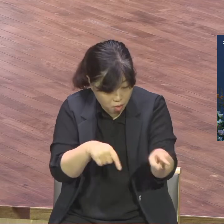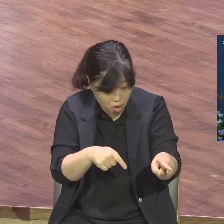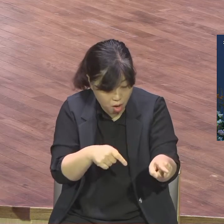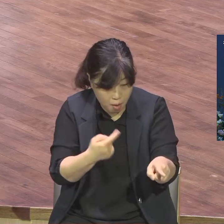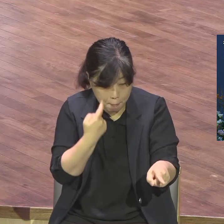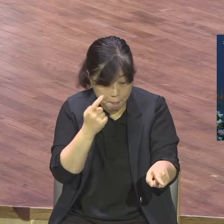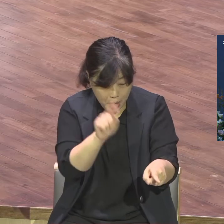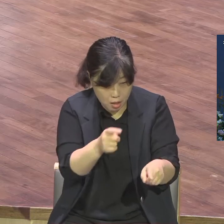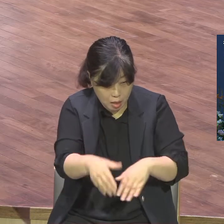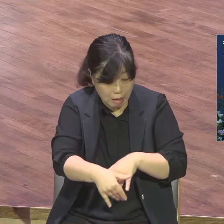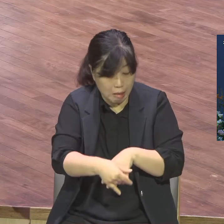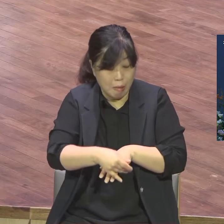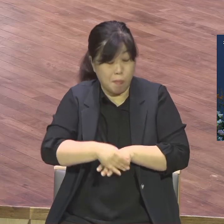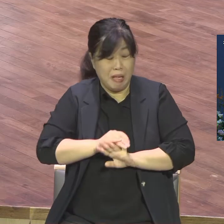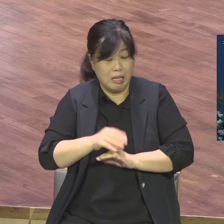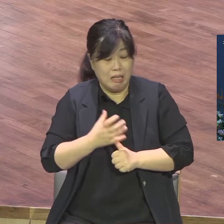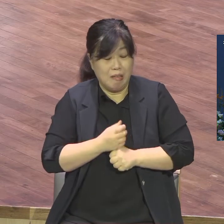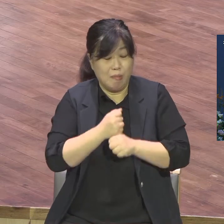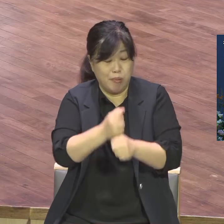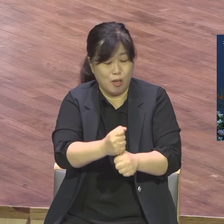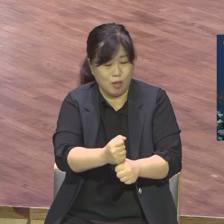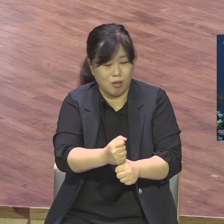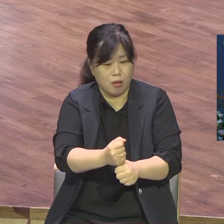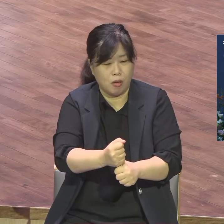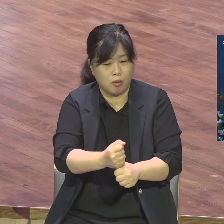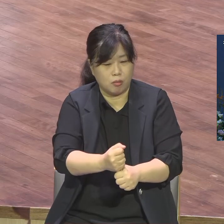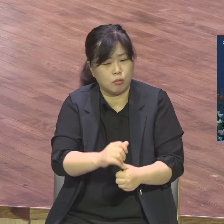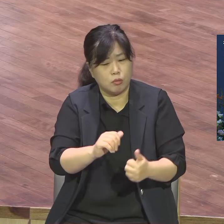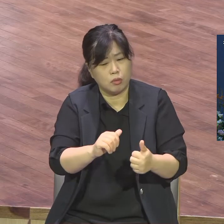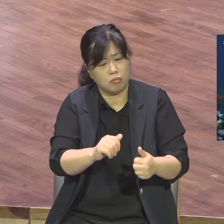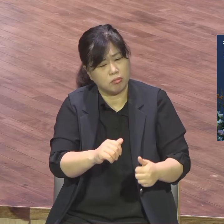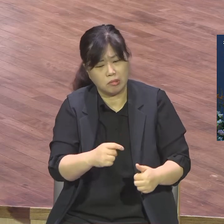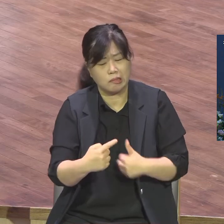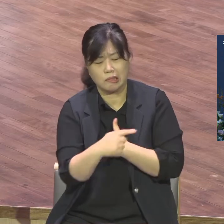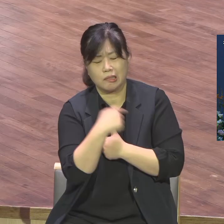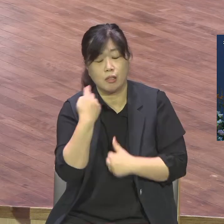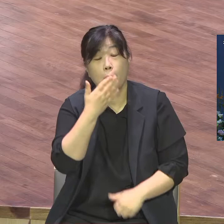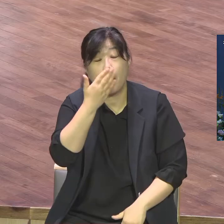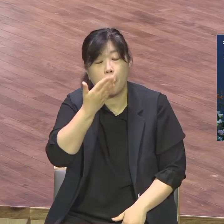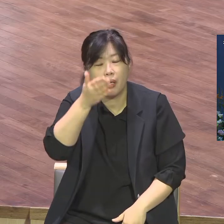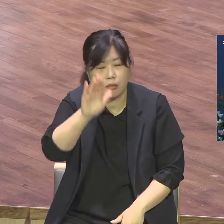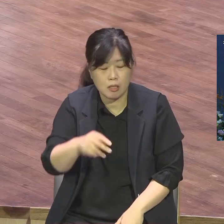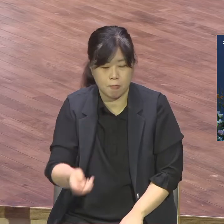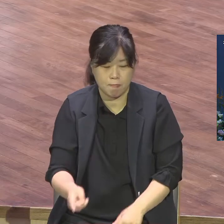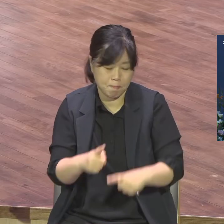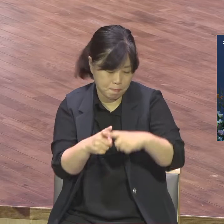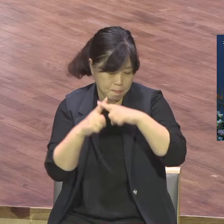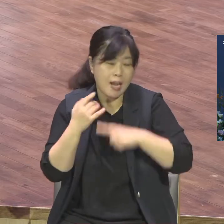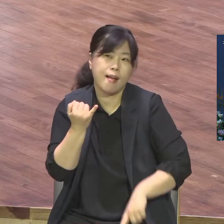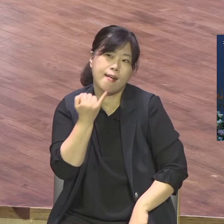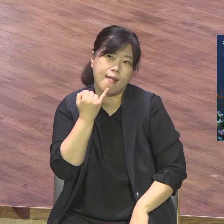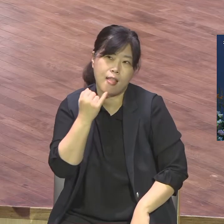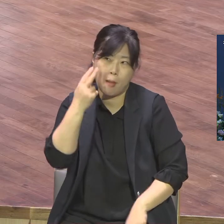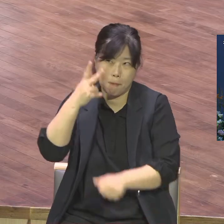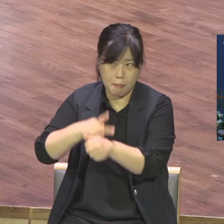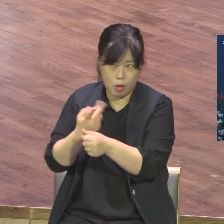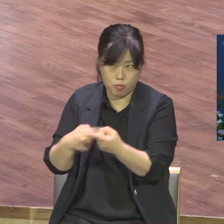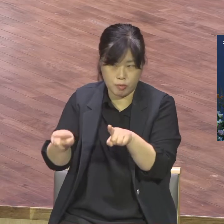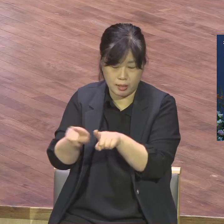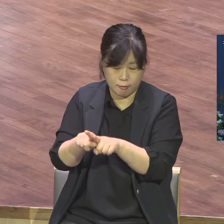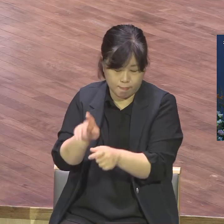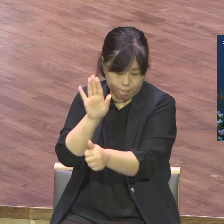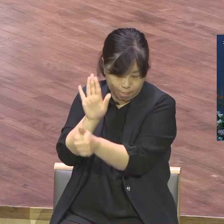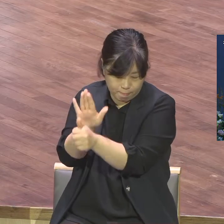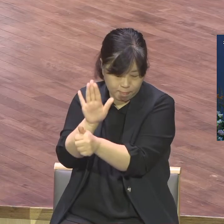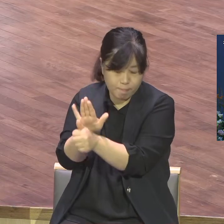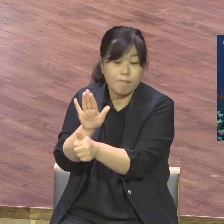건 사역 실감 나는 말이에요. 이 말은 사도행전 18장 18절에 오면 이들은 이 부분은요